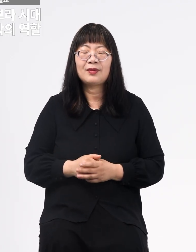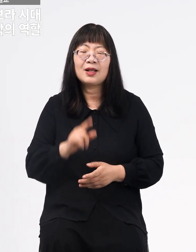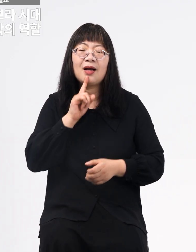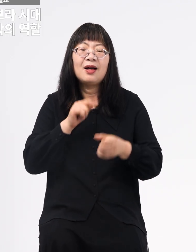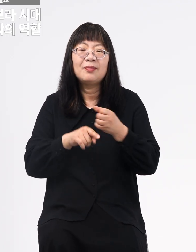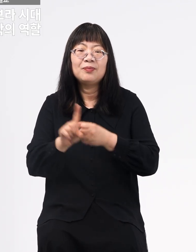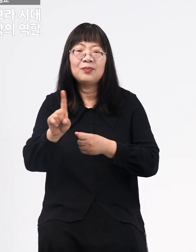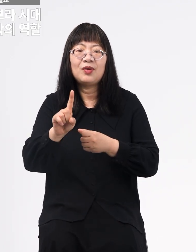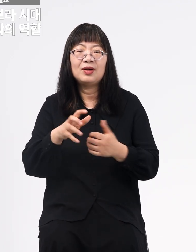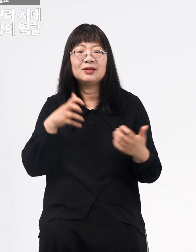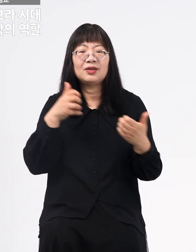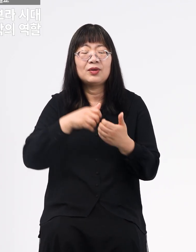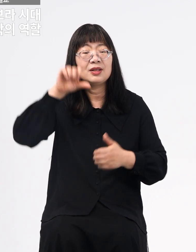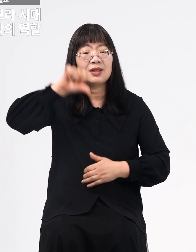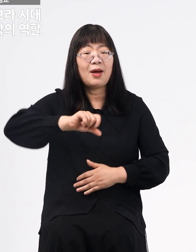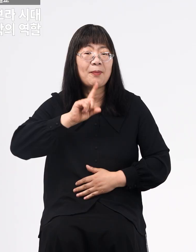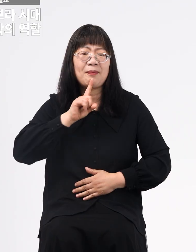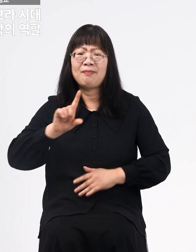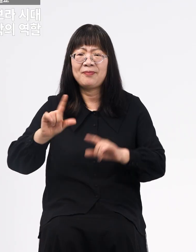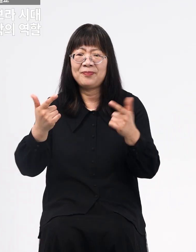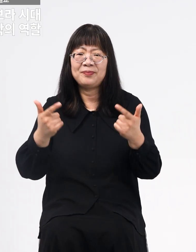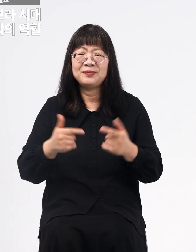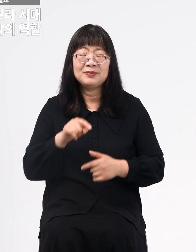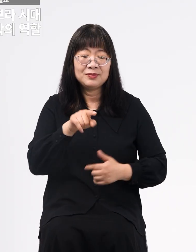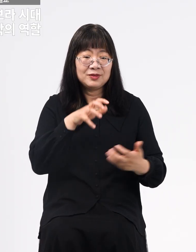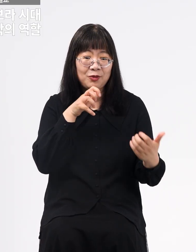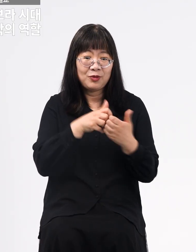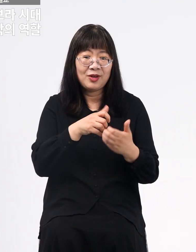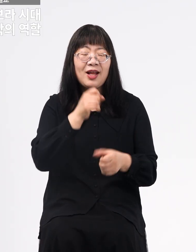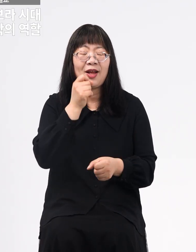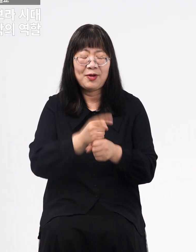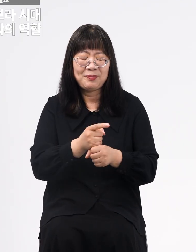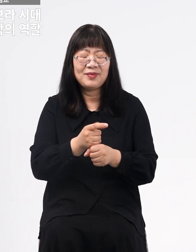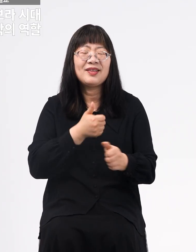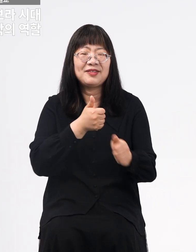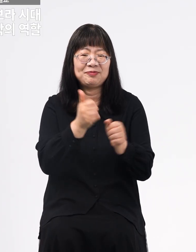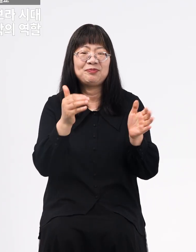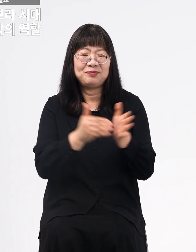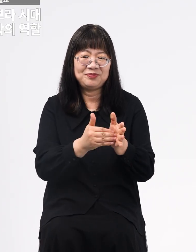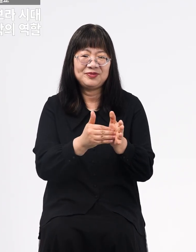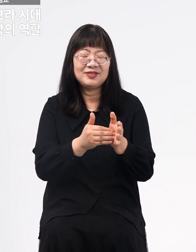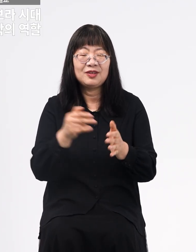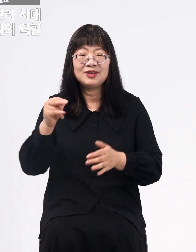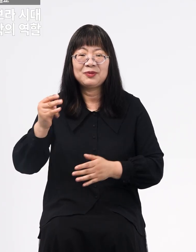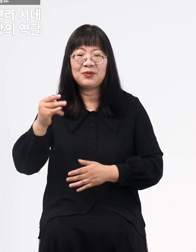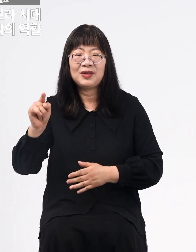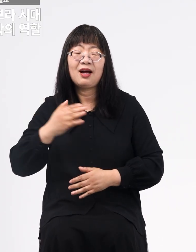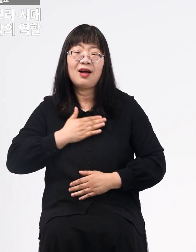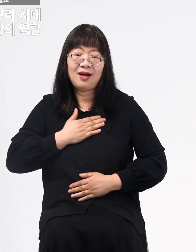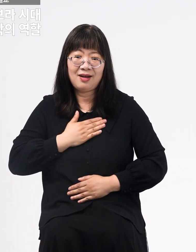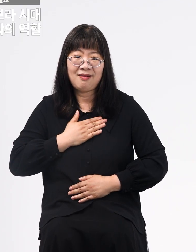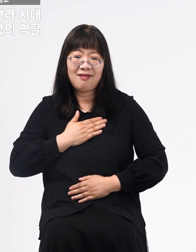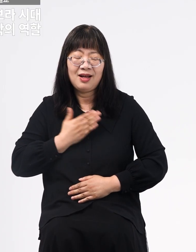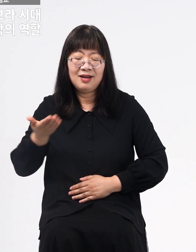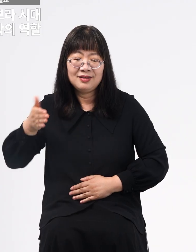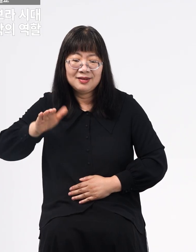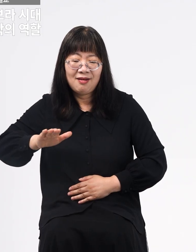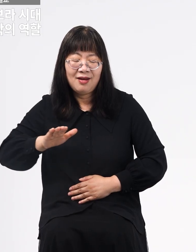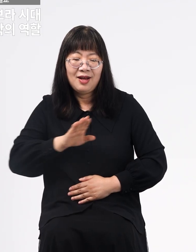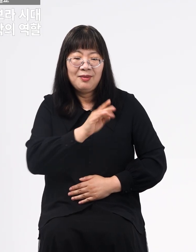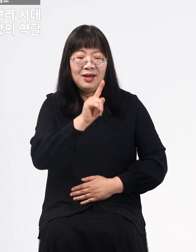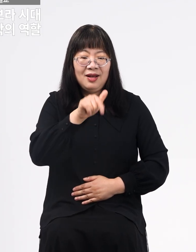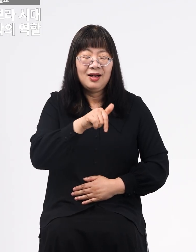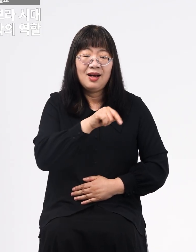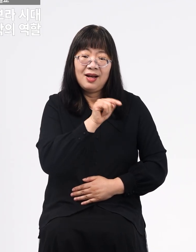말은 전쟁에 질 거라는 말이 아니고 이 전쟁은 이기는 걸 알아요, 드보라가. 그런데 네가